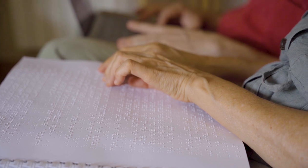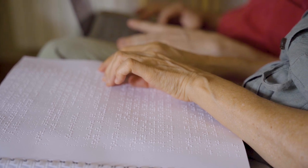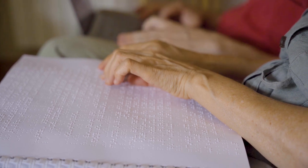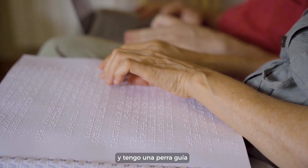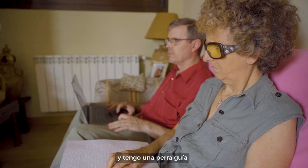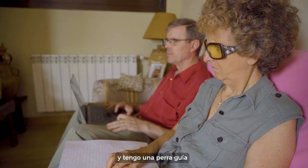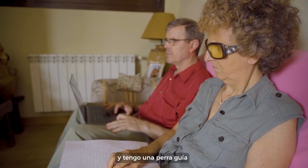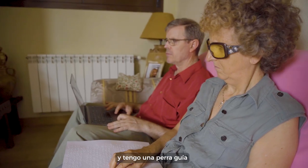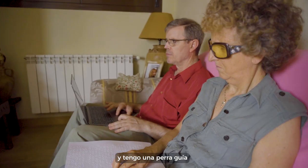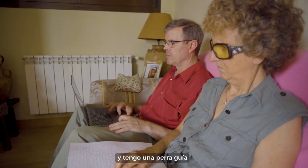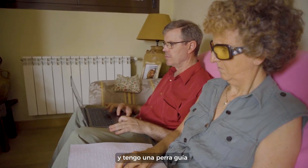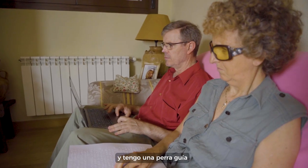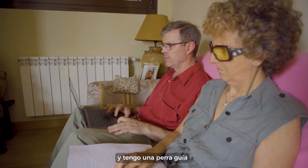Y tengo una perra guía,